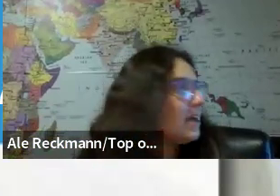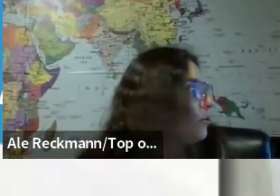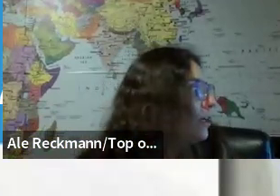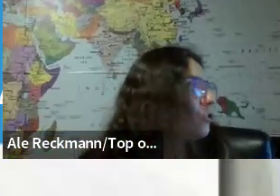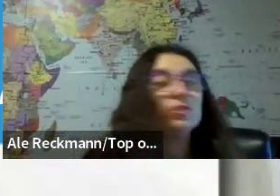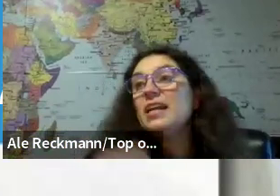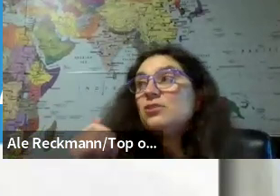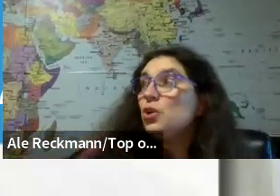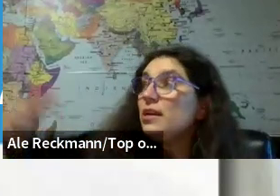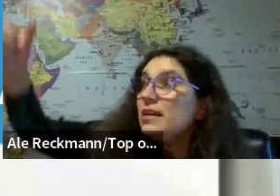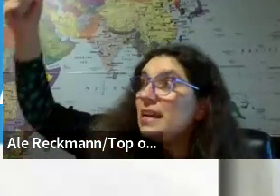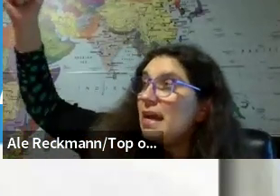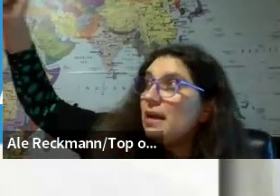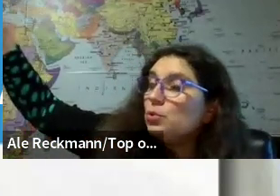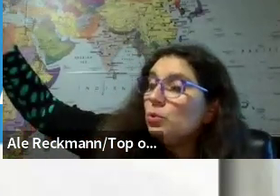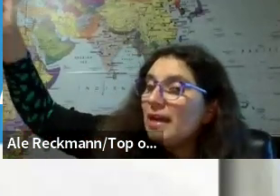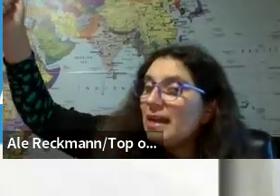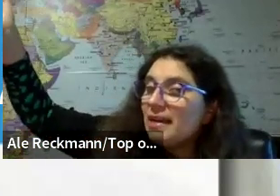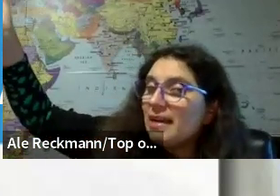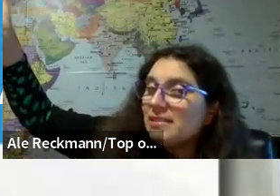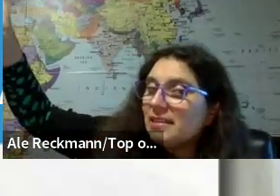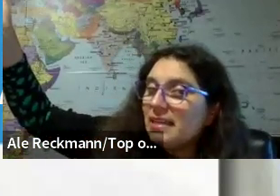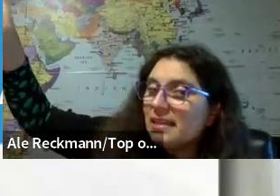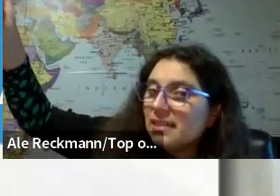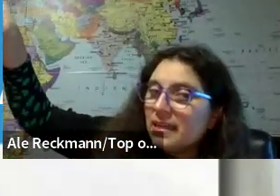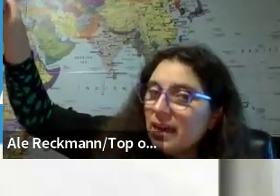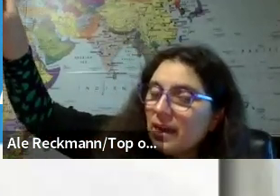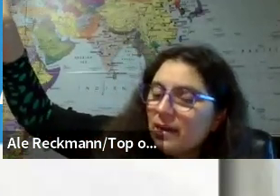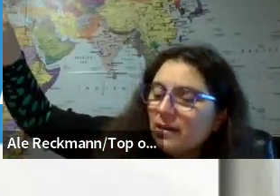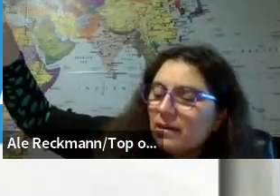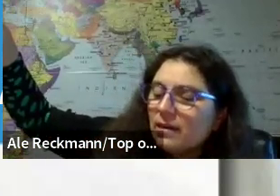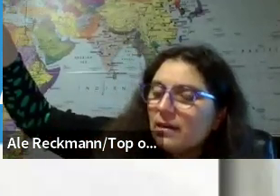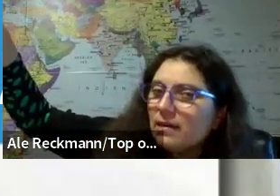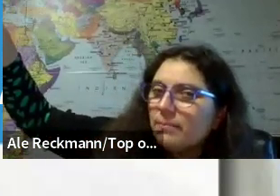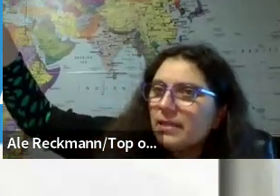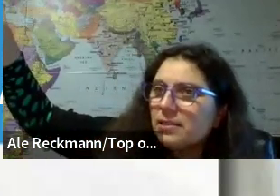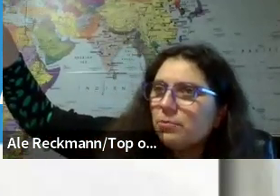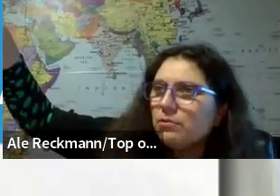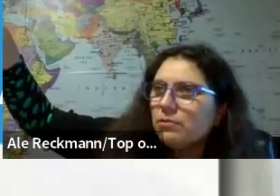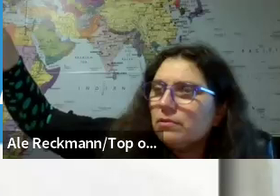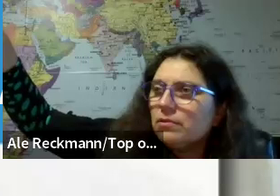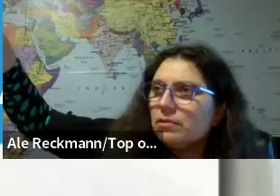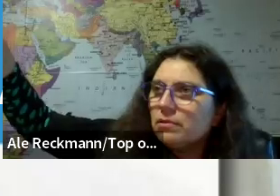que tengamos en consideración la altura, el alcance tiene que ser a máximo